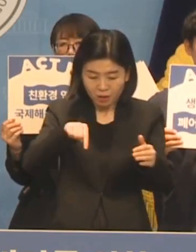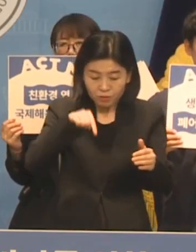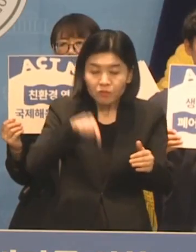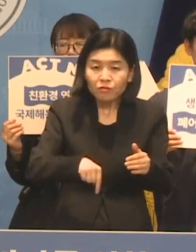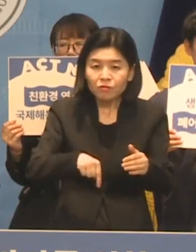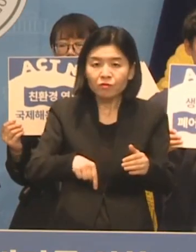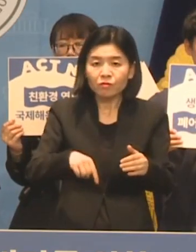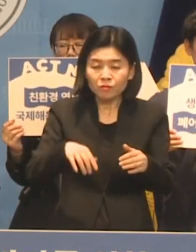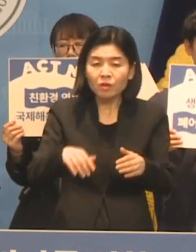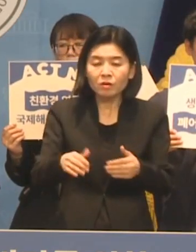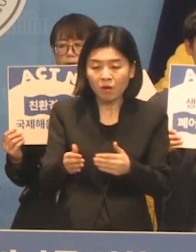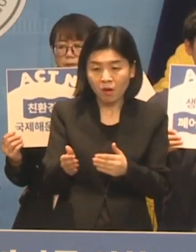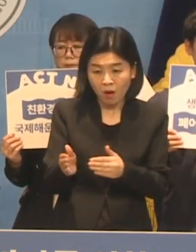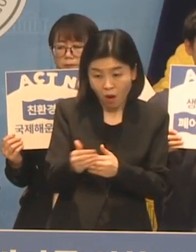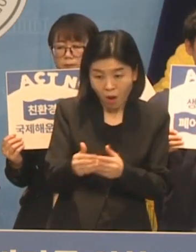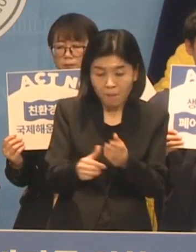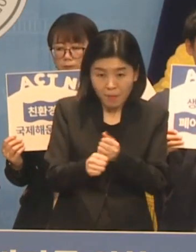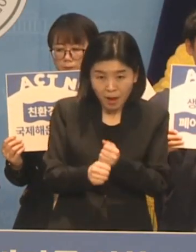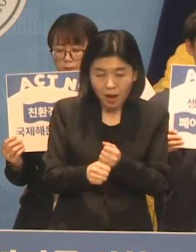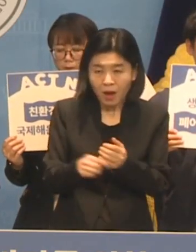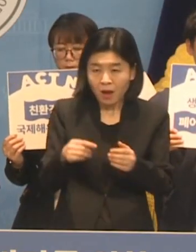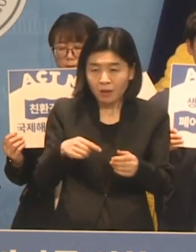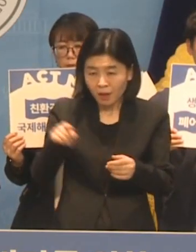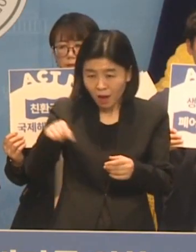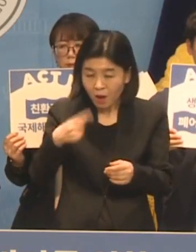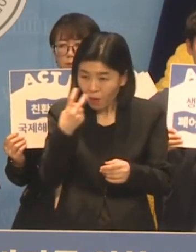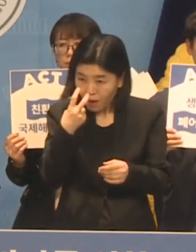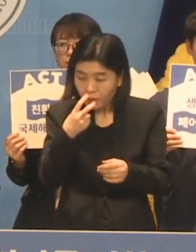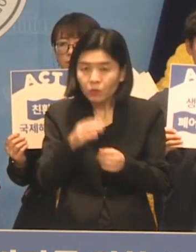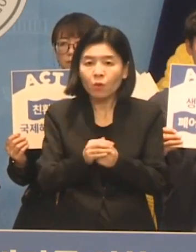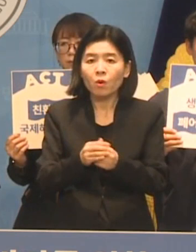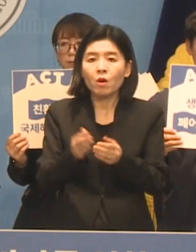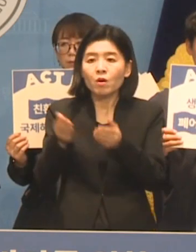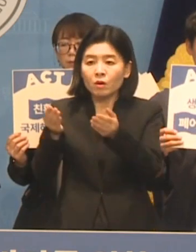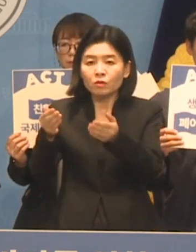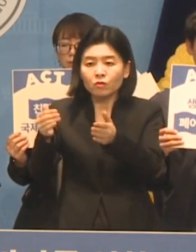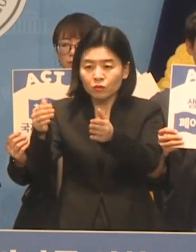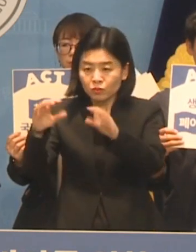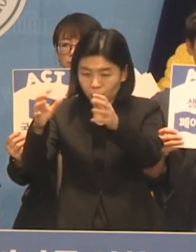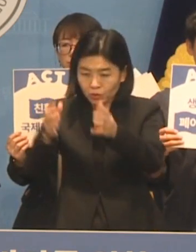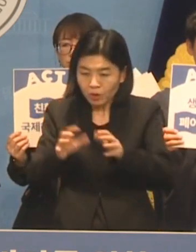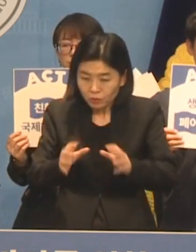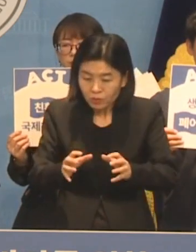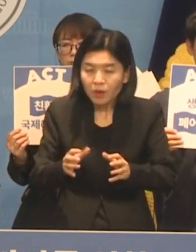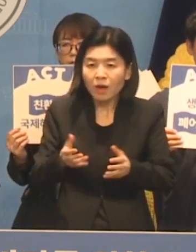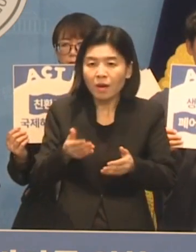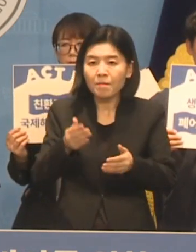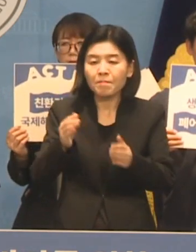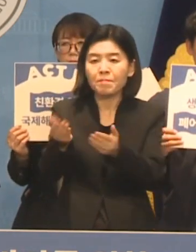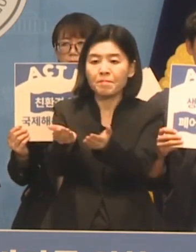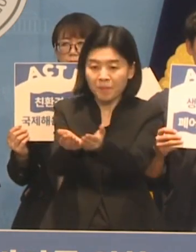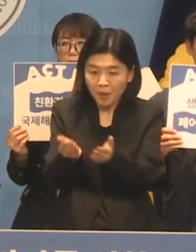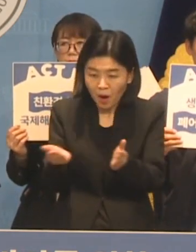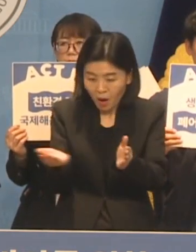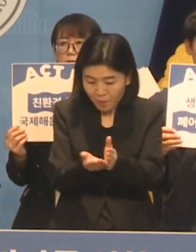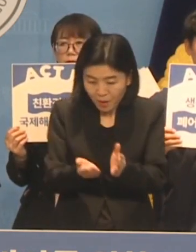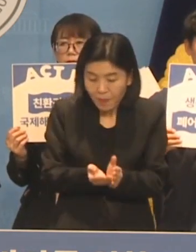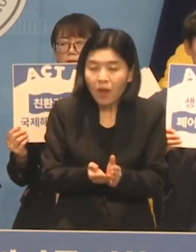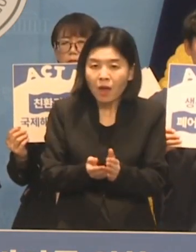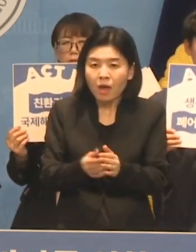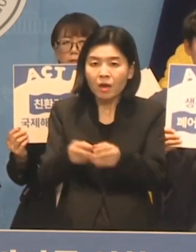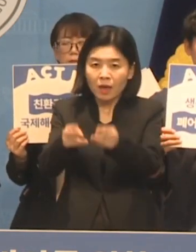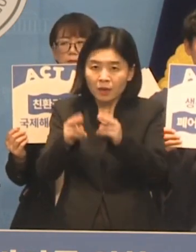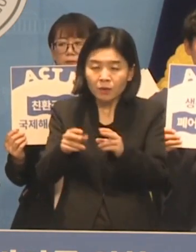관리할 뿐만 아니라 항만국 조치협정의 완전한 이행, 지속가능한 연근해 어업